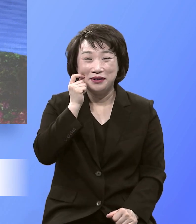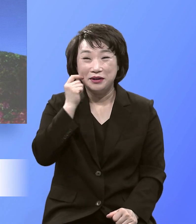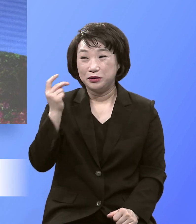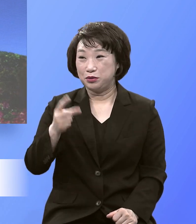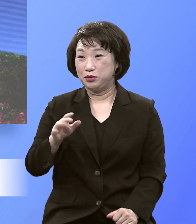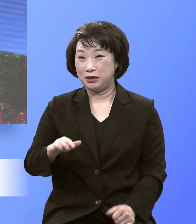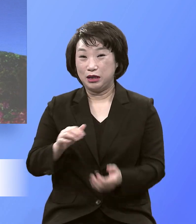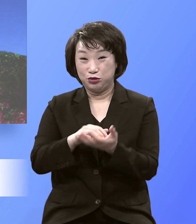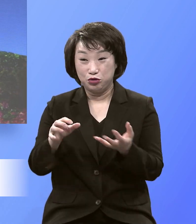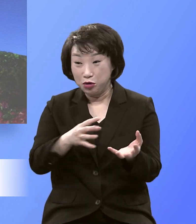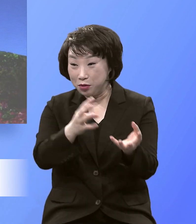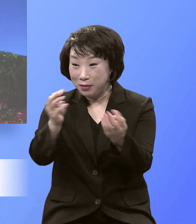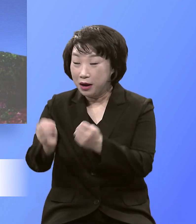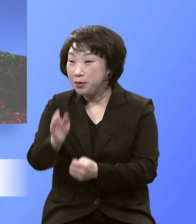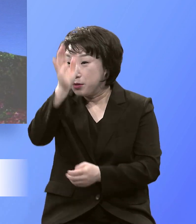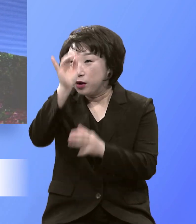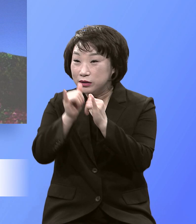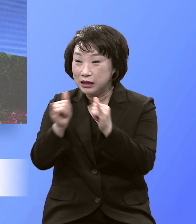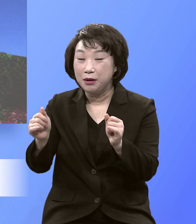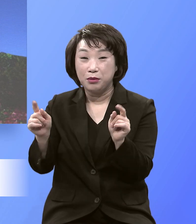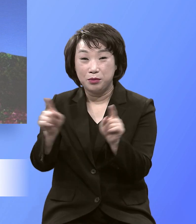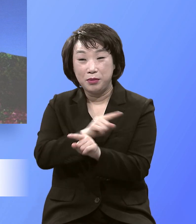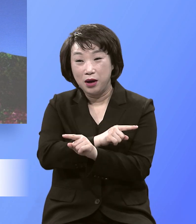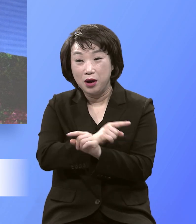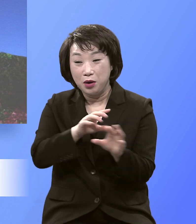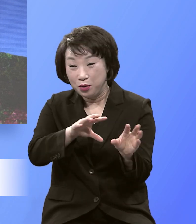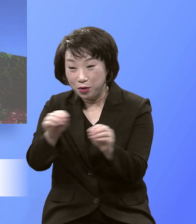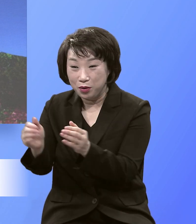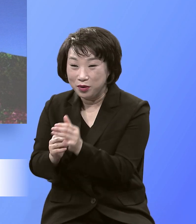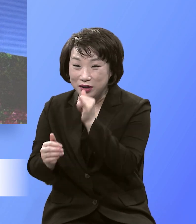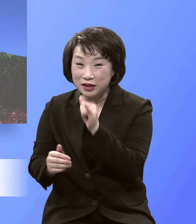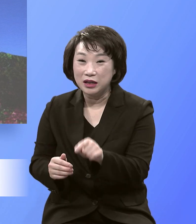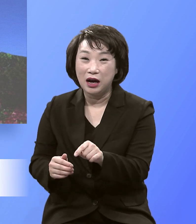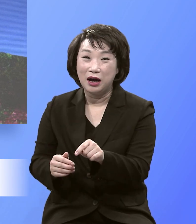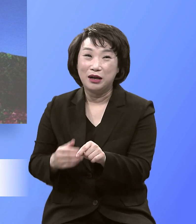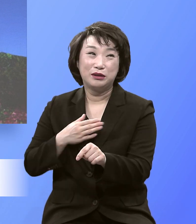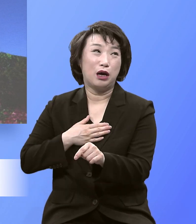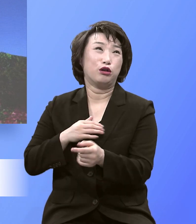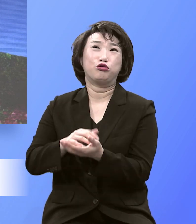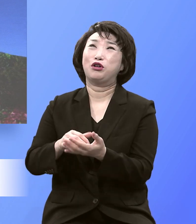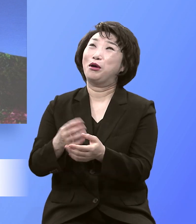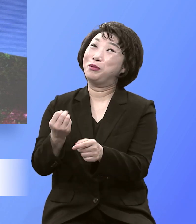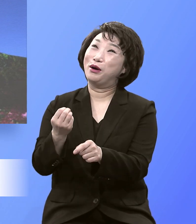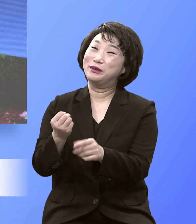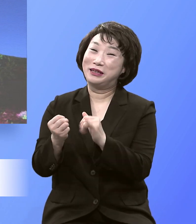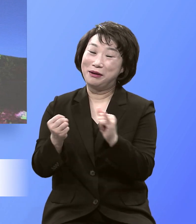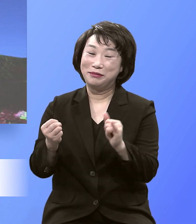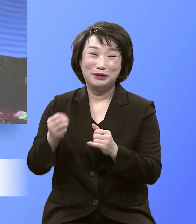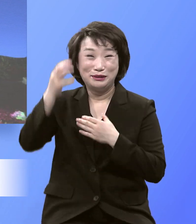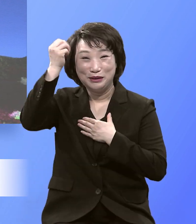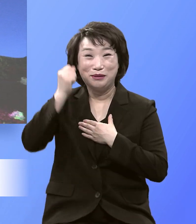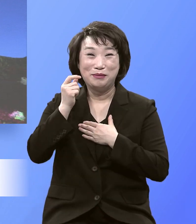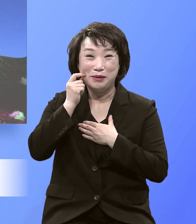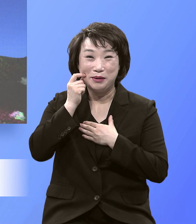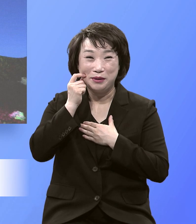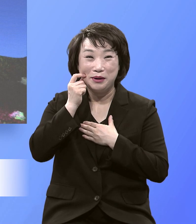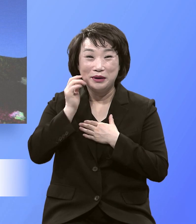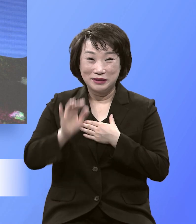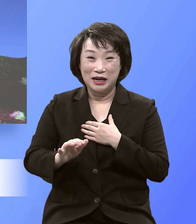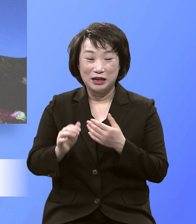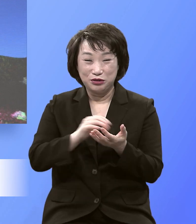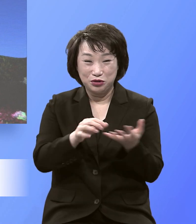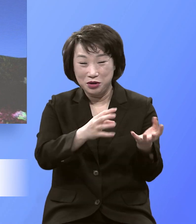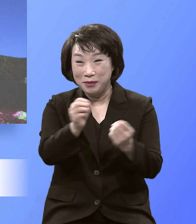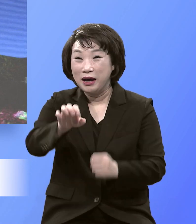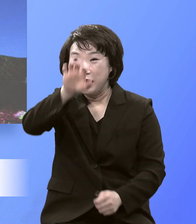얼마나 많은 병자들이 치료받았는지 나는 숫자 파악이 안 돼요. 얼마나 많은